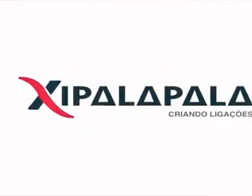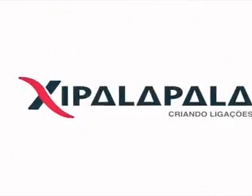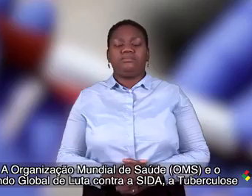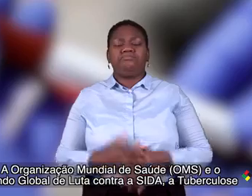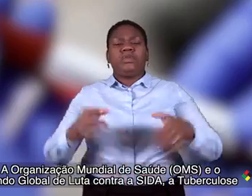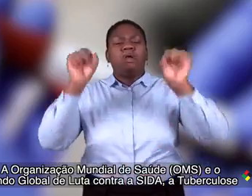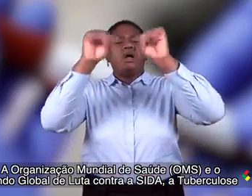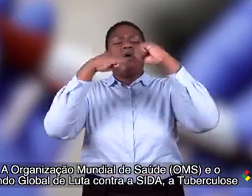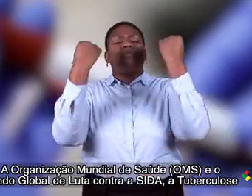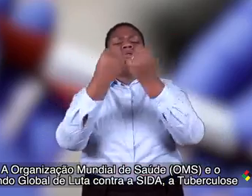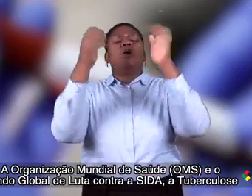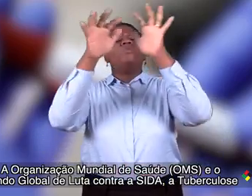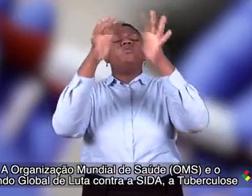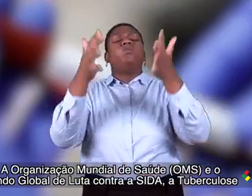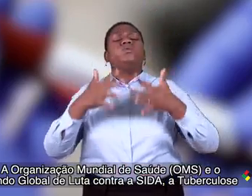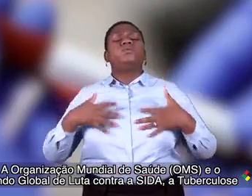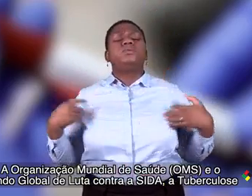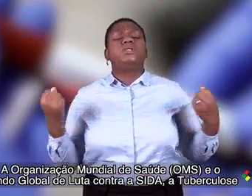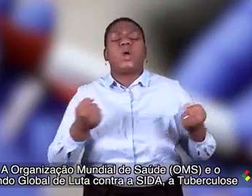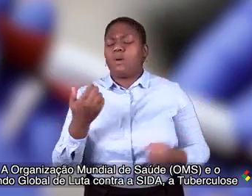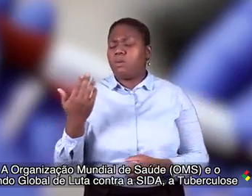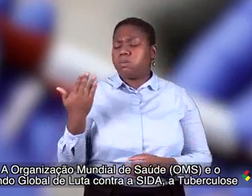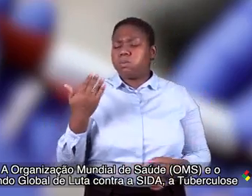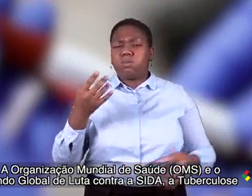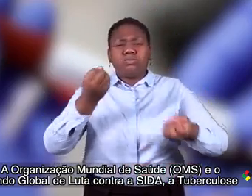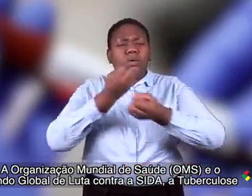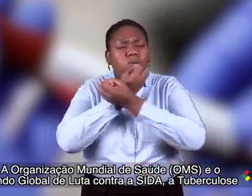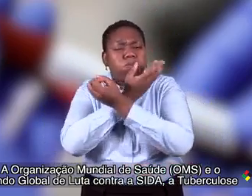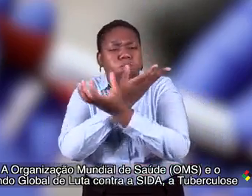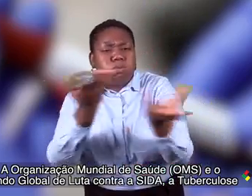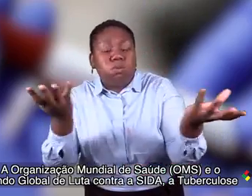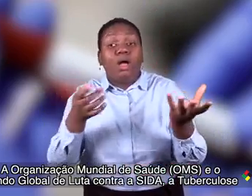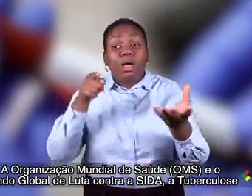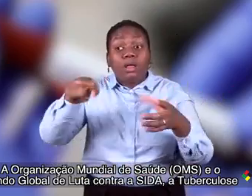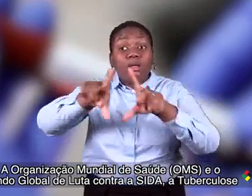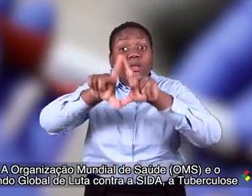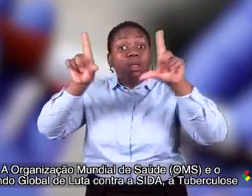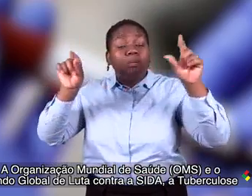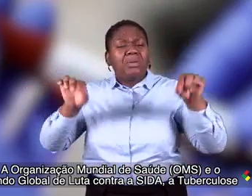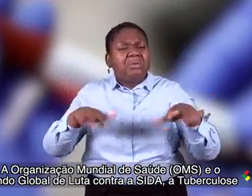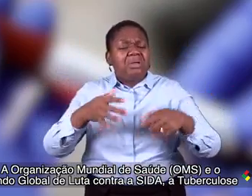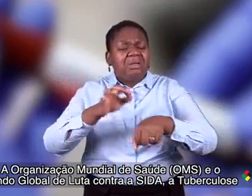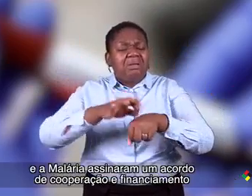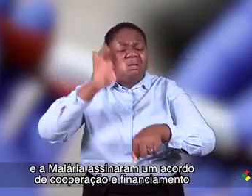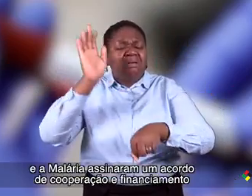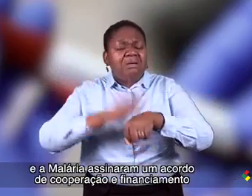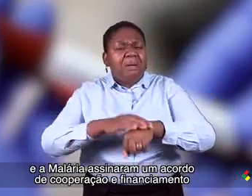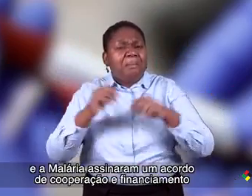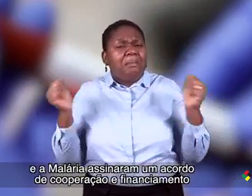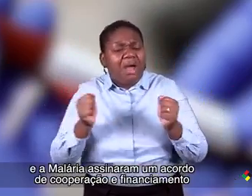A Organização Mundial da Saúde, OMS, e o Fundo Global de Luta contra o SIDA, a Tuberculose e a Malária